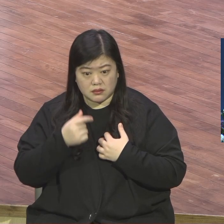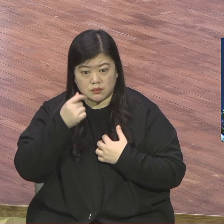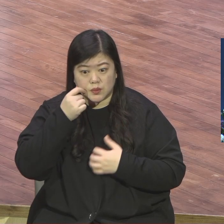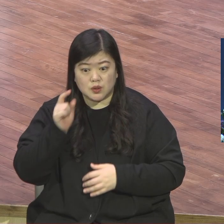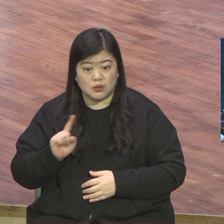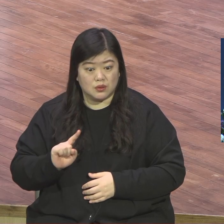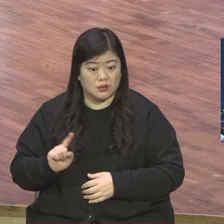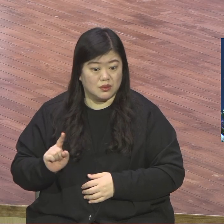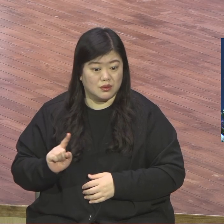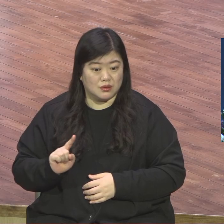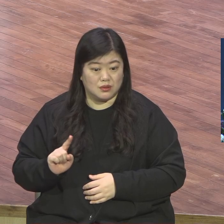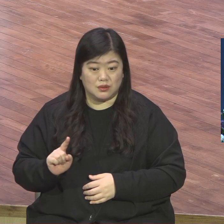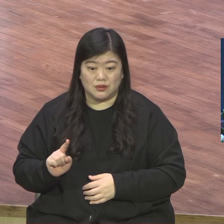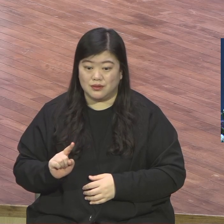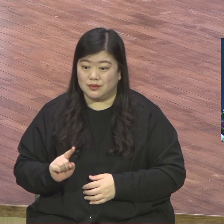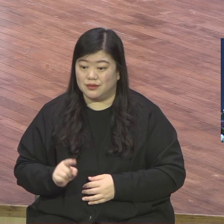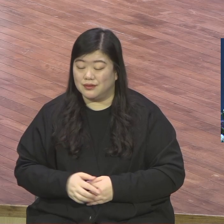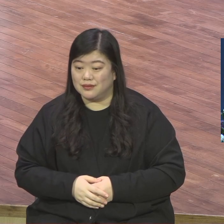즐거워하는 거예요.